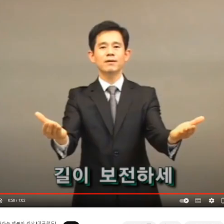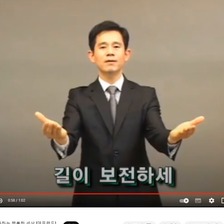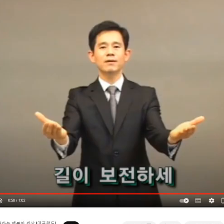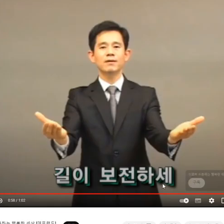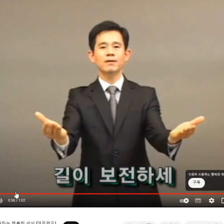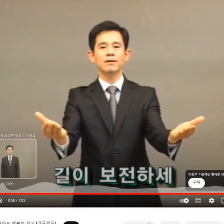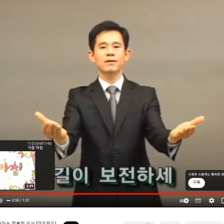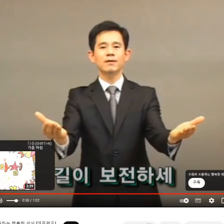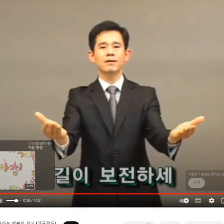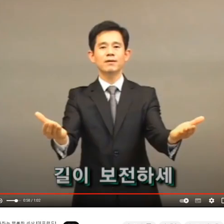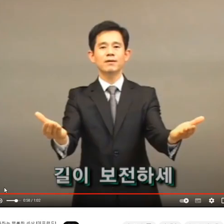벌리는